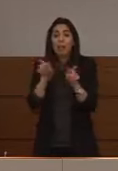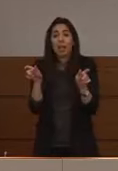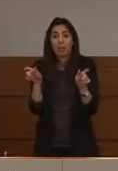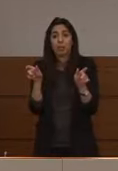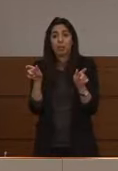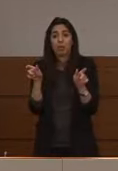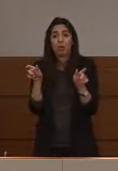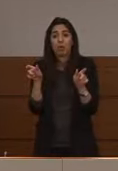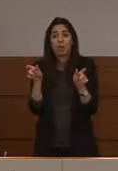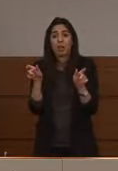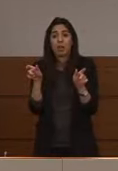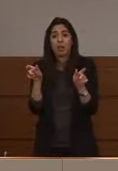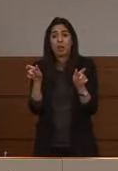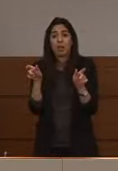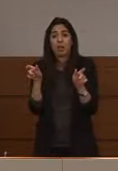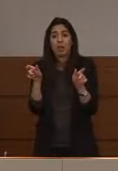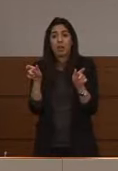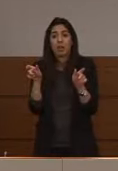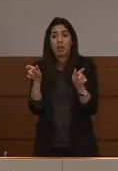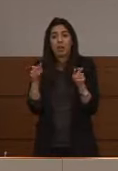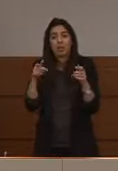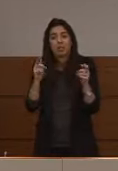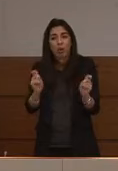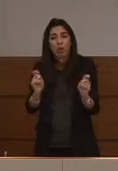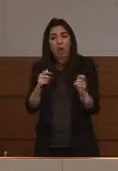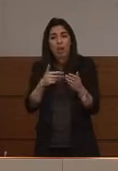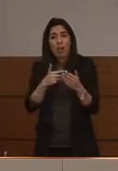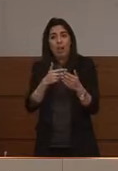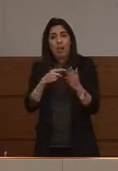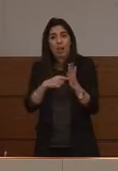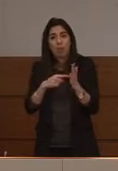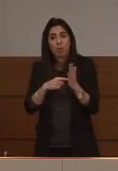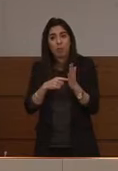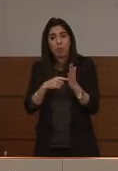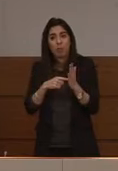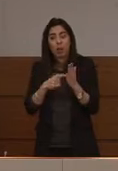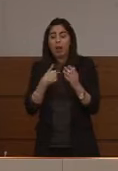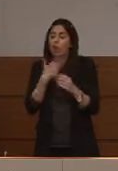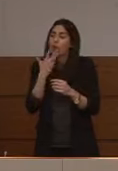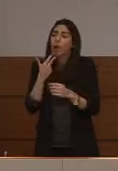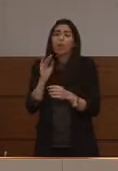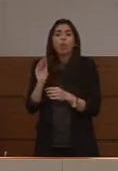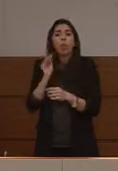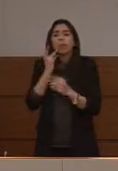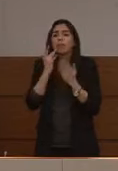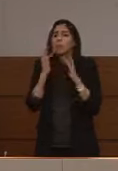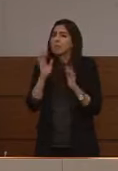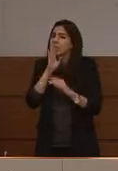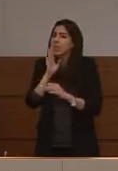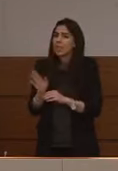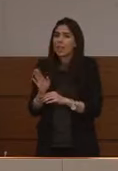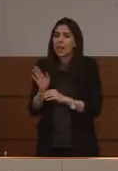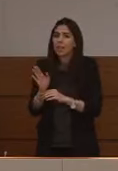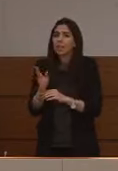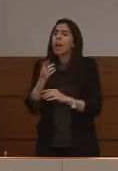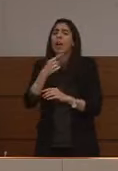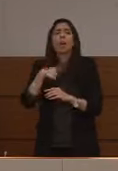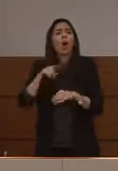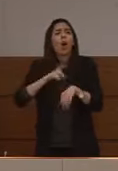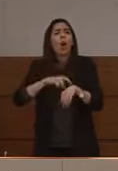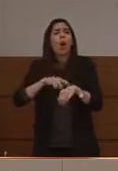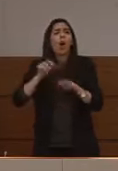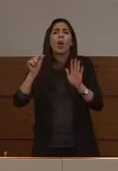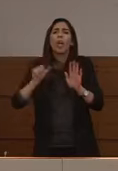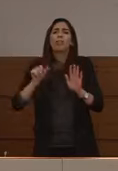allora la domanda che io le faccio in maniera veramente molto semplice e diretta ma noi che veniamo a fare alle 18 qui a